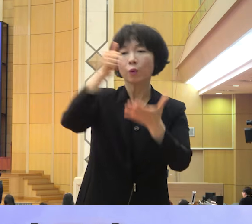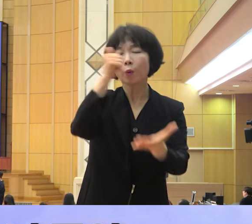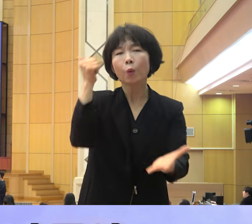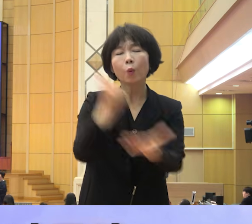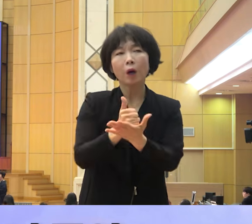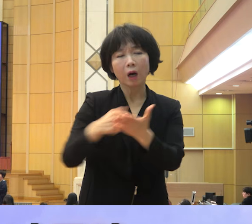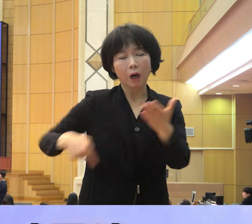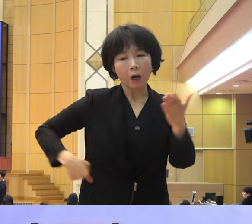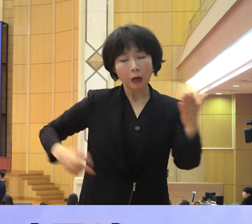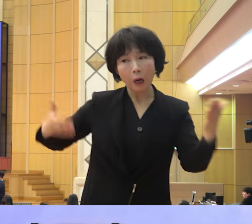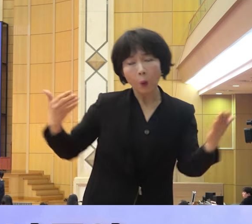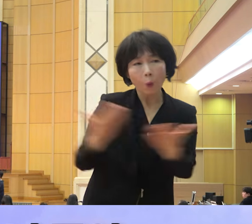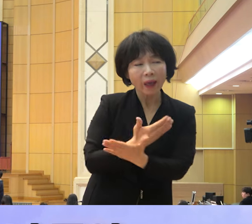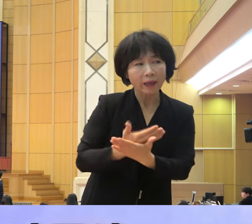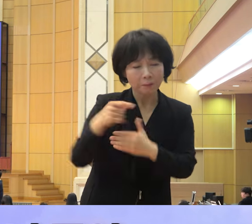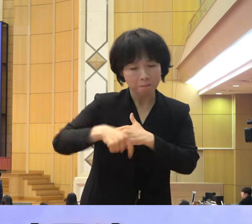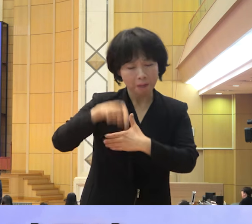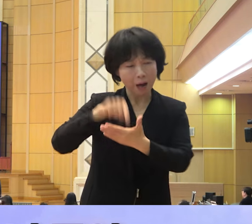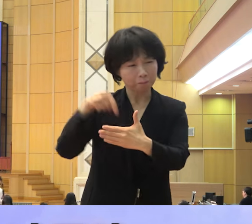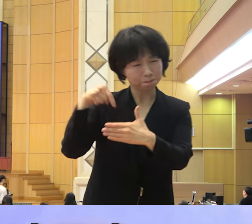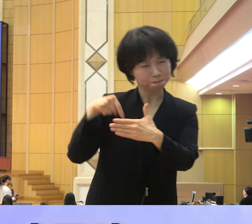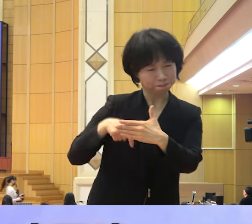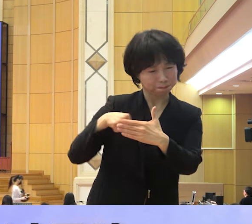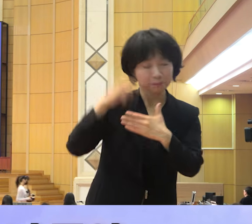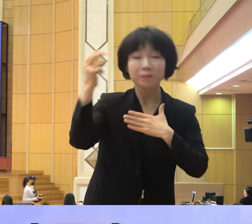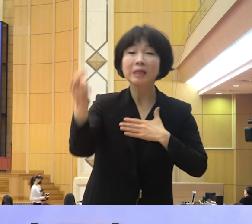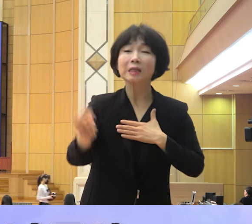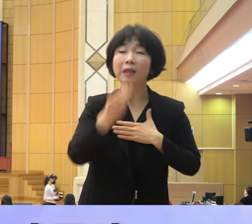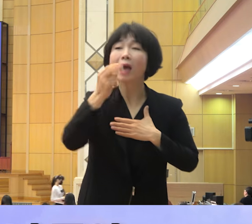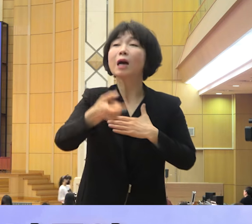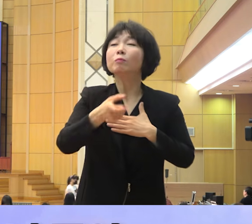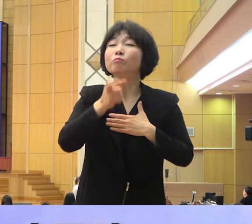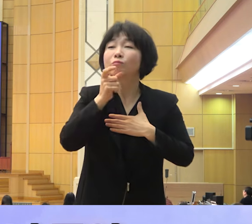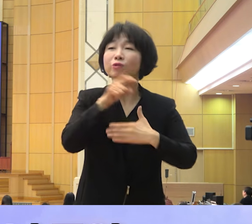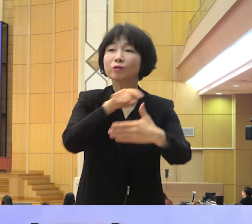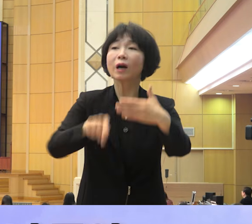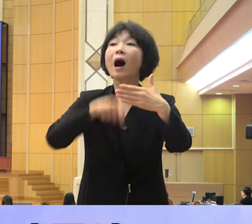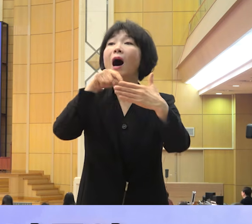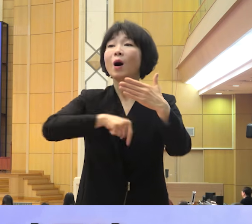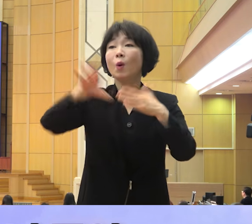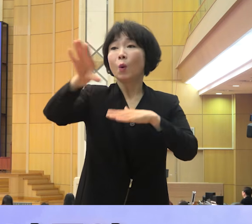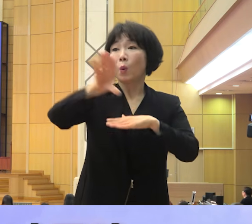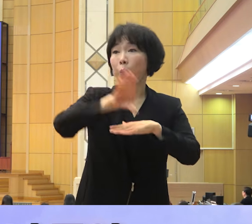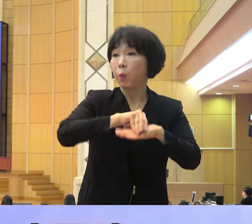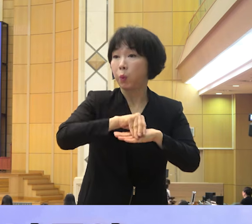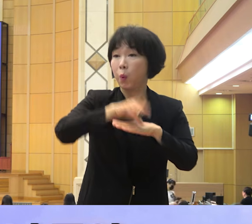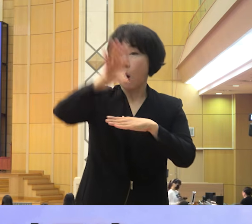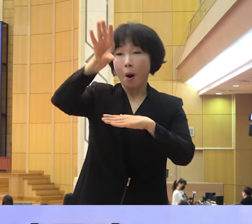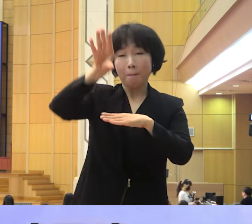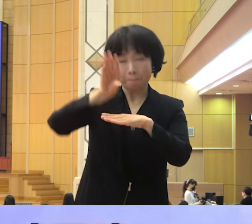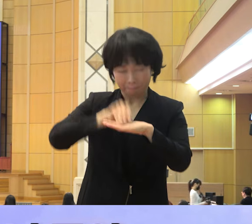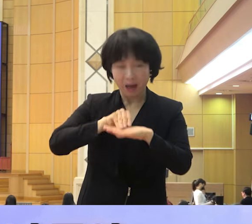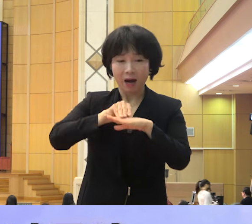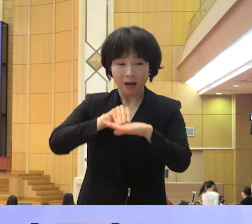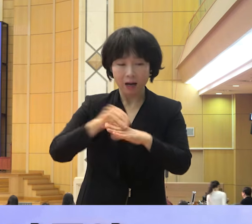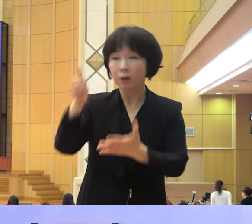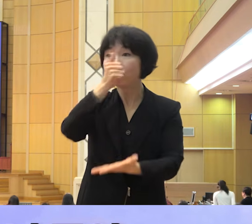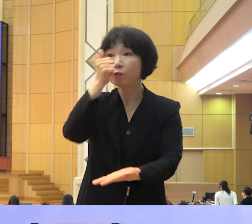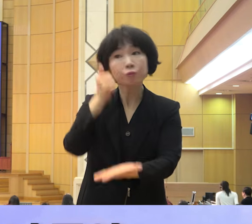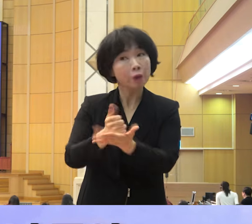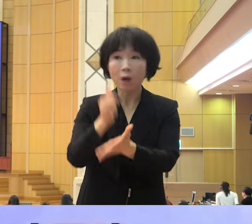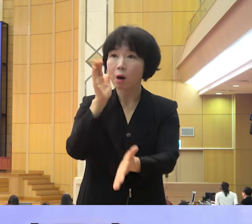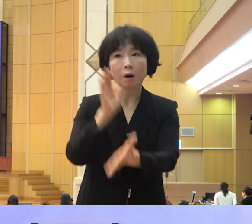내 주께 회개한 양심을 생명수 가운데